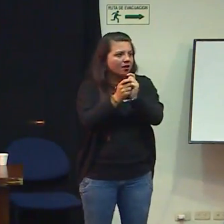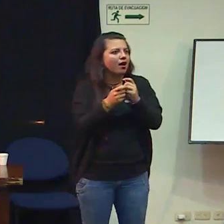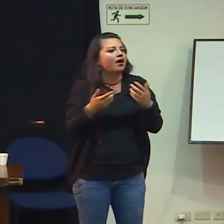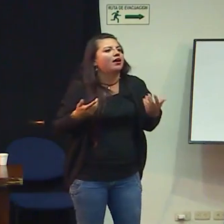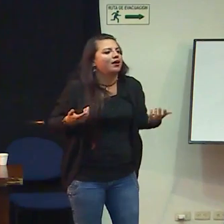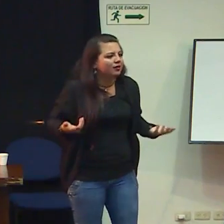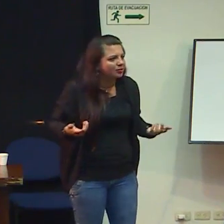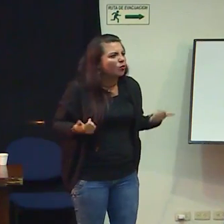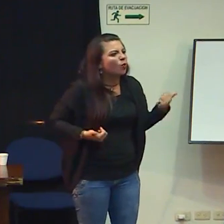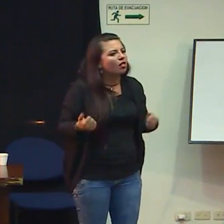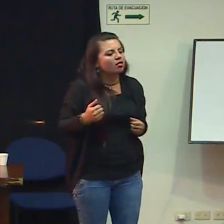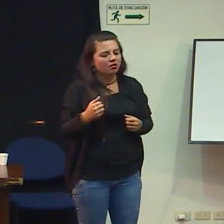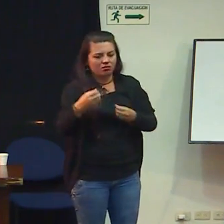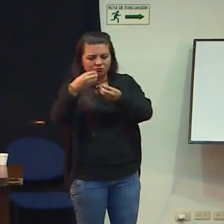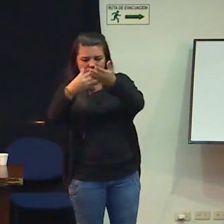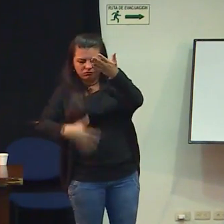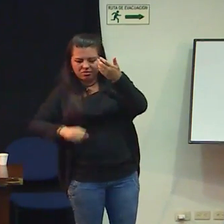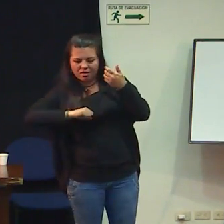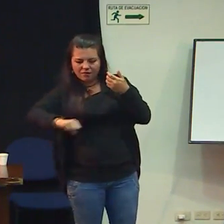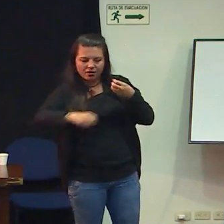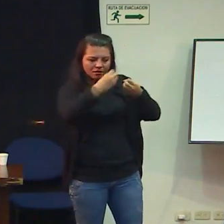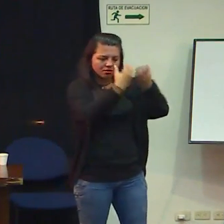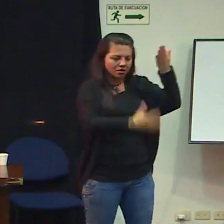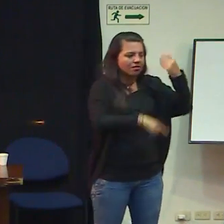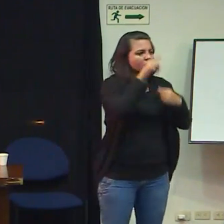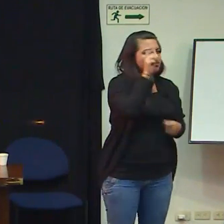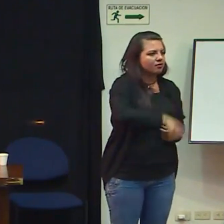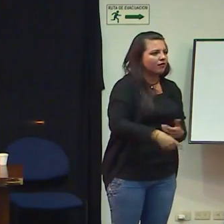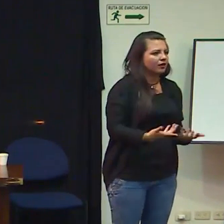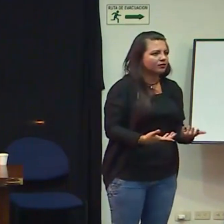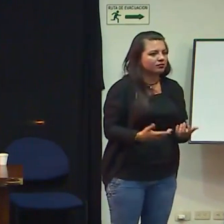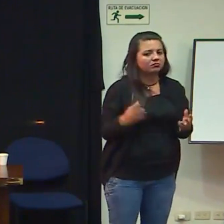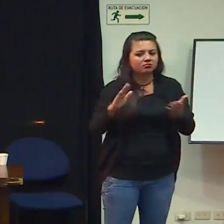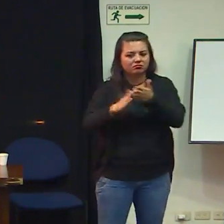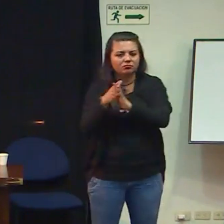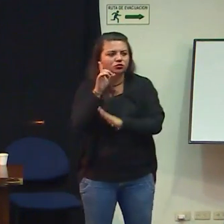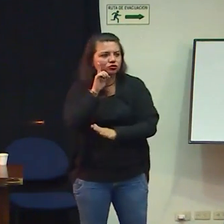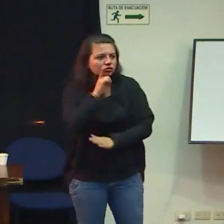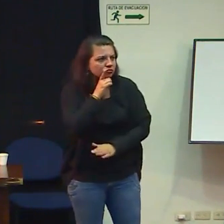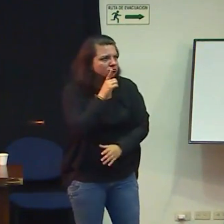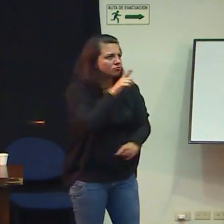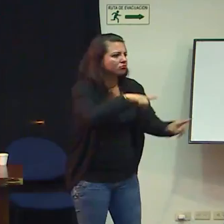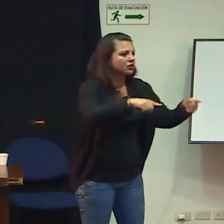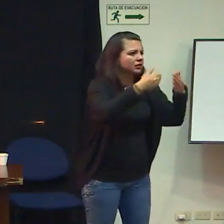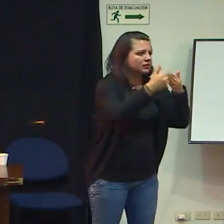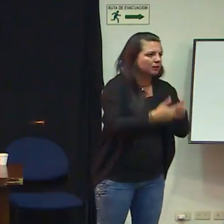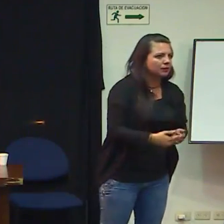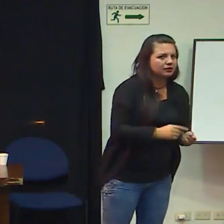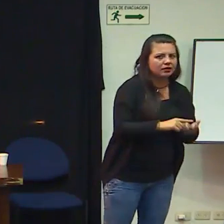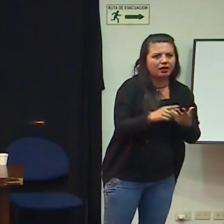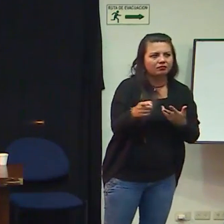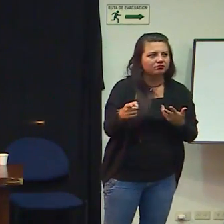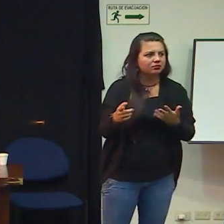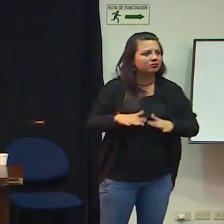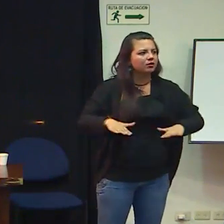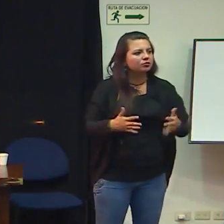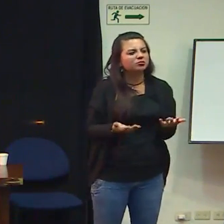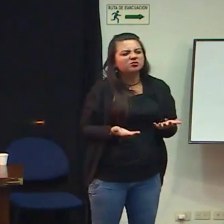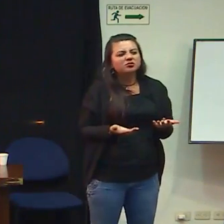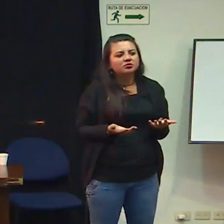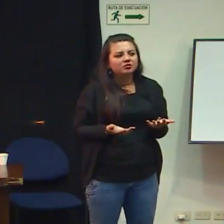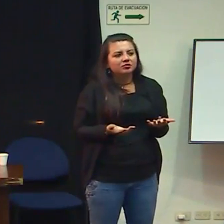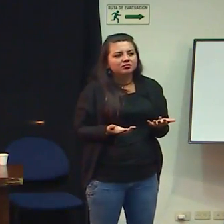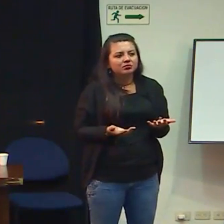¿cuáles son los deberes y derechos también de las comunidades sordos, los compañeros con discapacidad, los compañeros de otros espacios? Entonces yo les